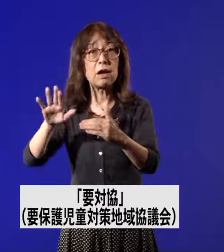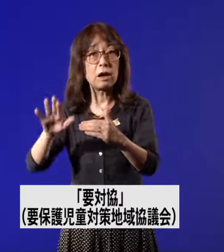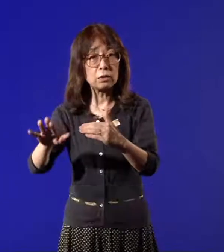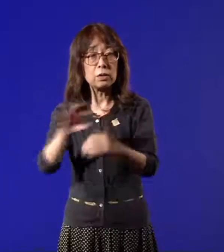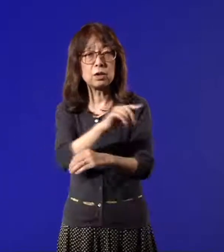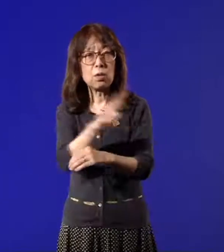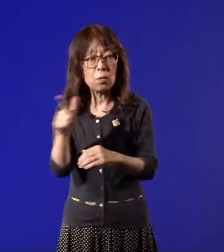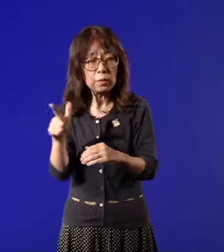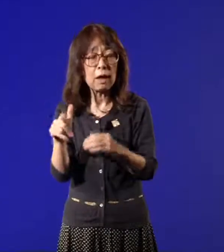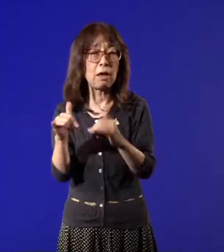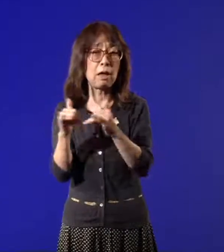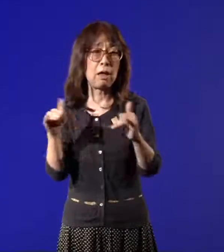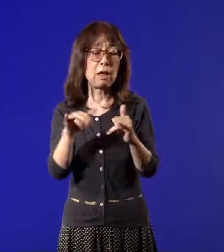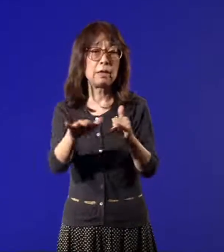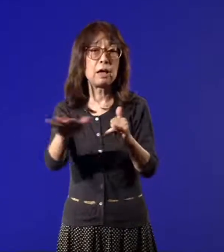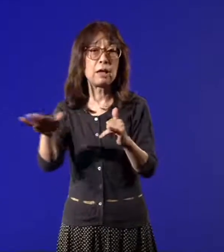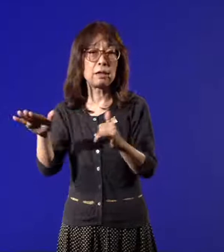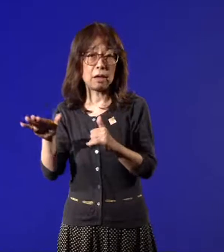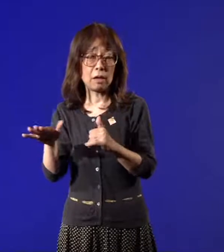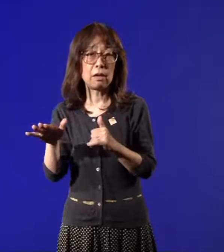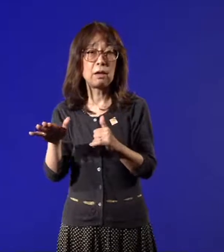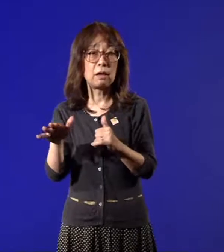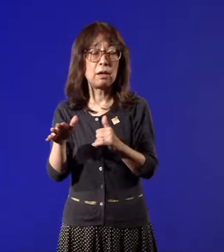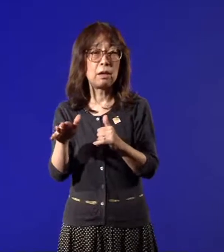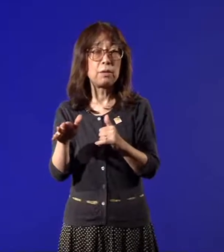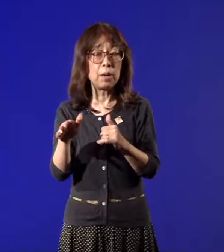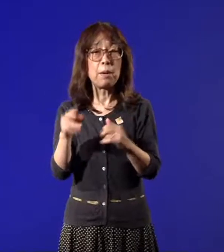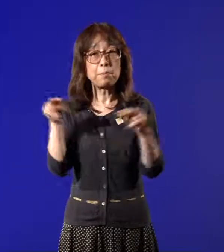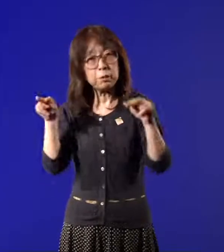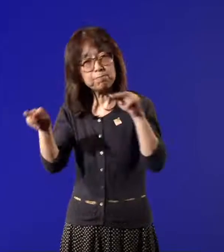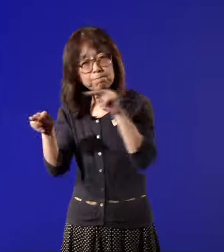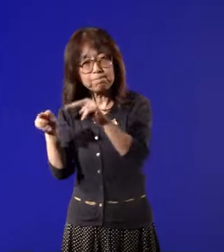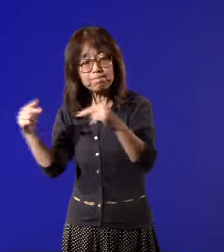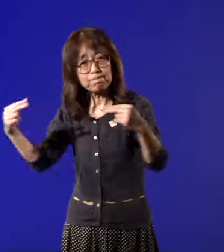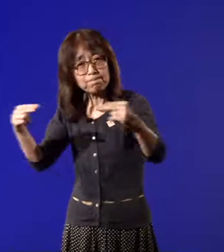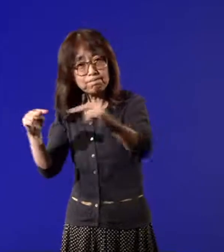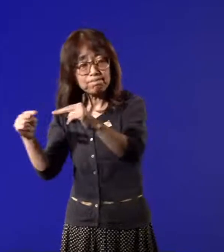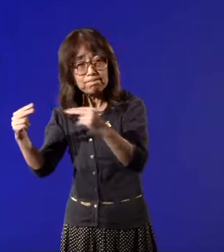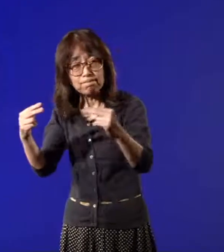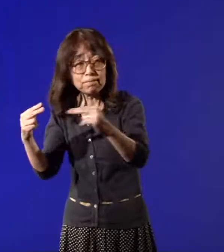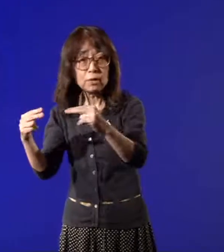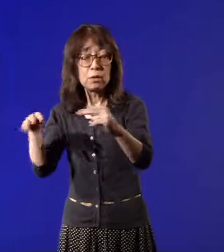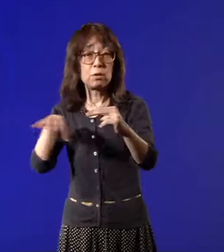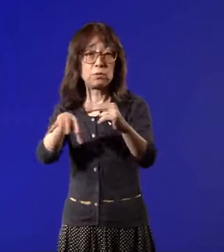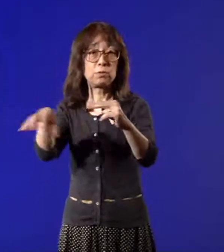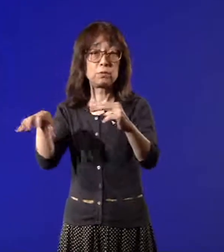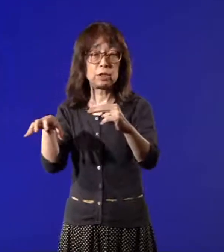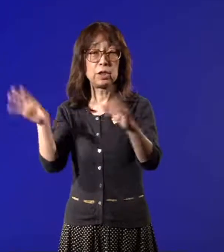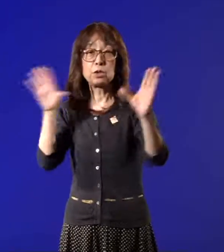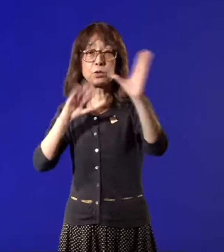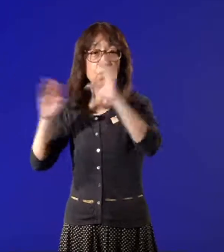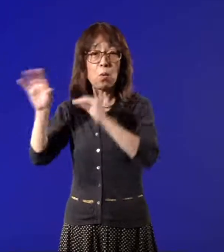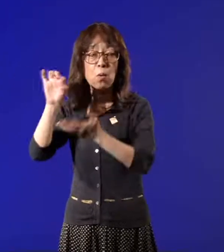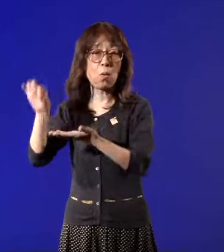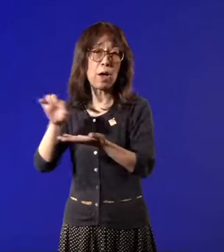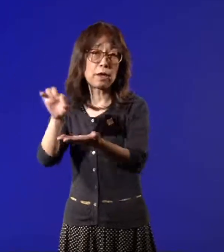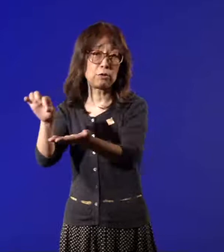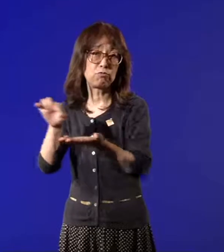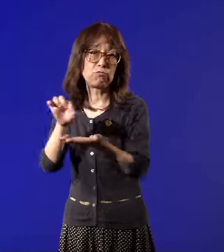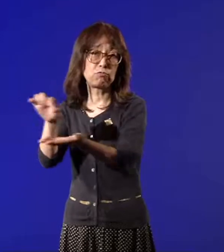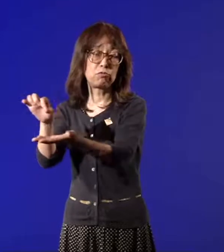ろな方々の目に触れていくそういう場に情報を上げていくというようなこと